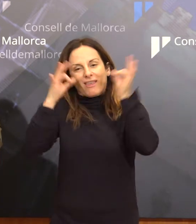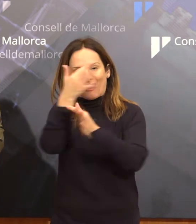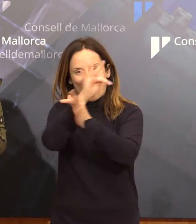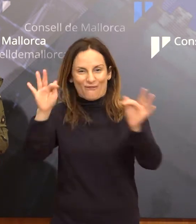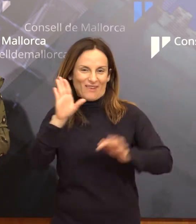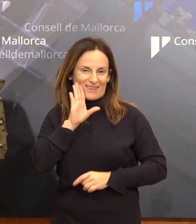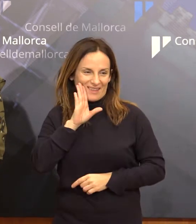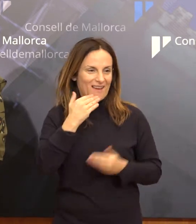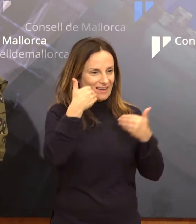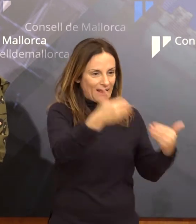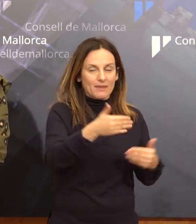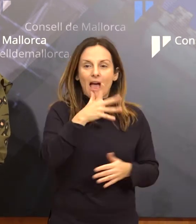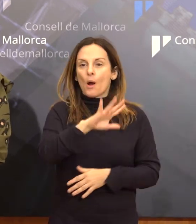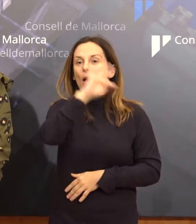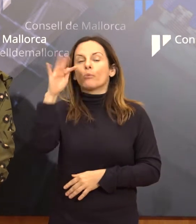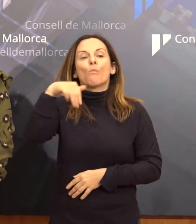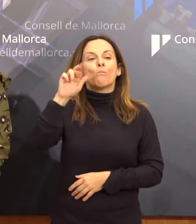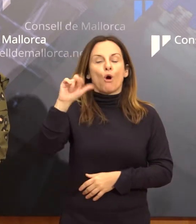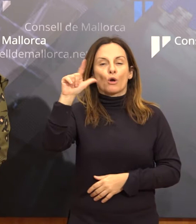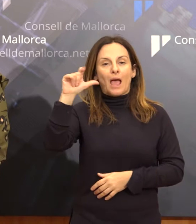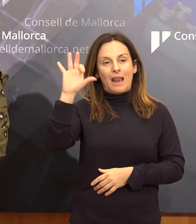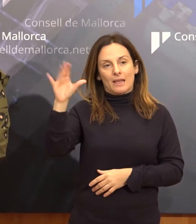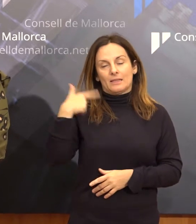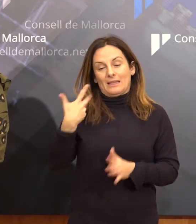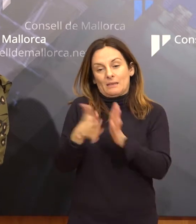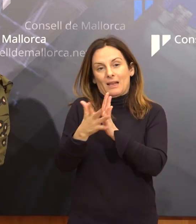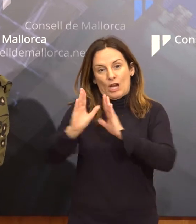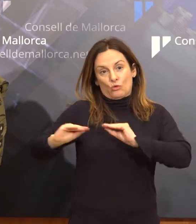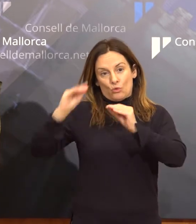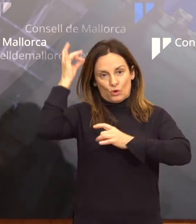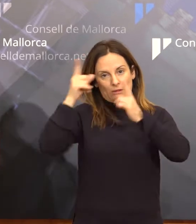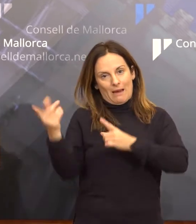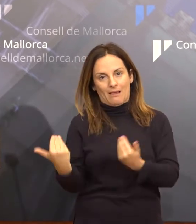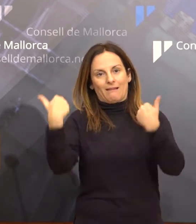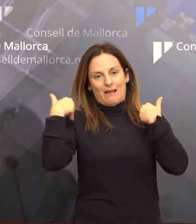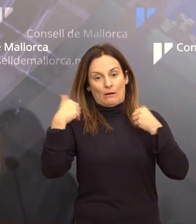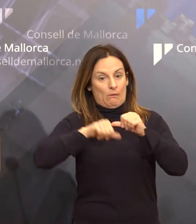bonos de semana antonio morales que nos explicara un poco de más actividades que durante días